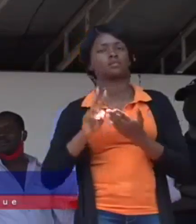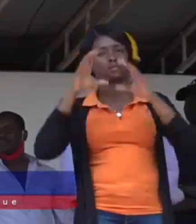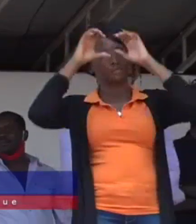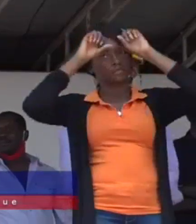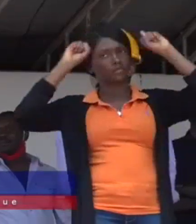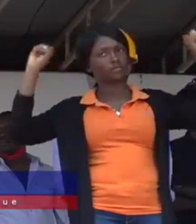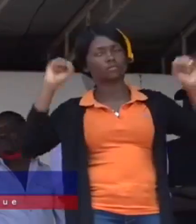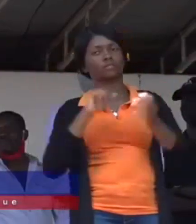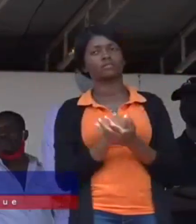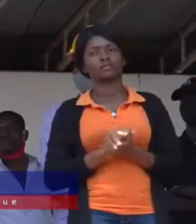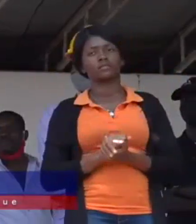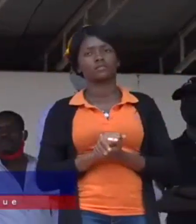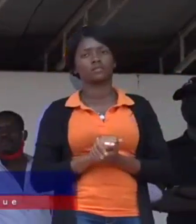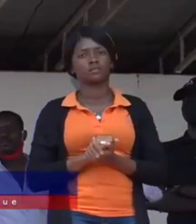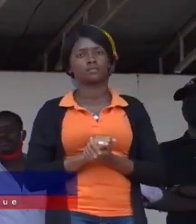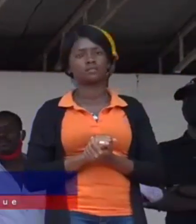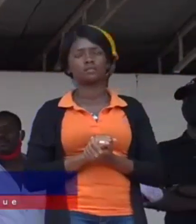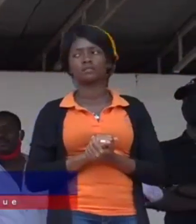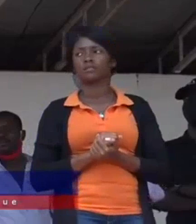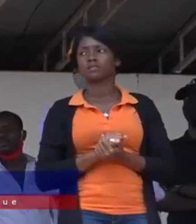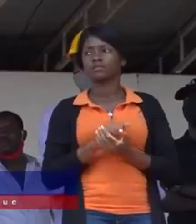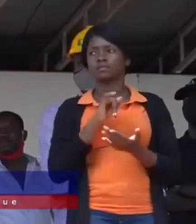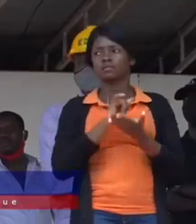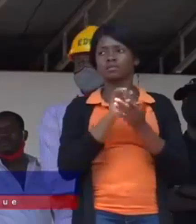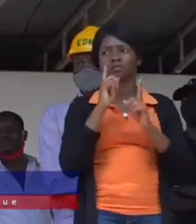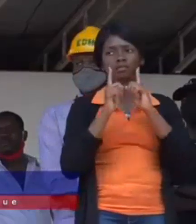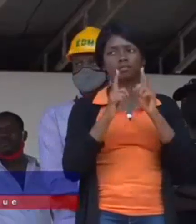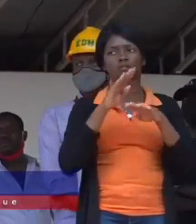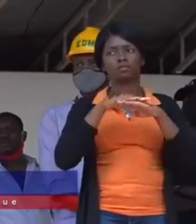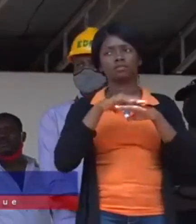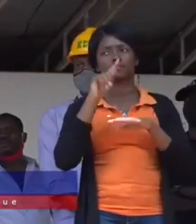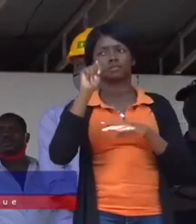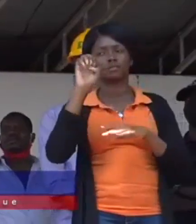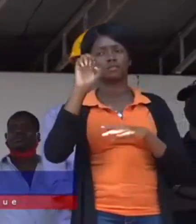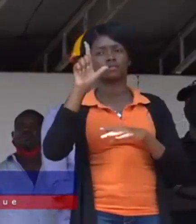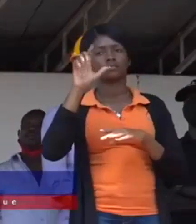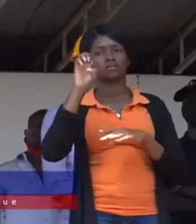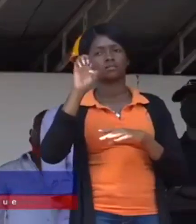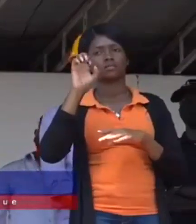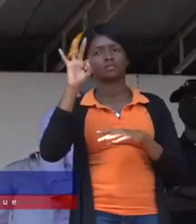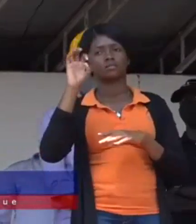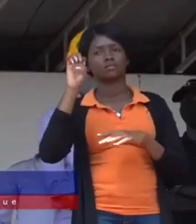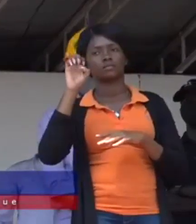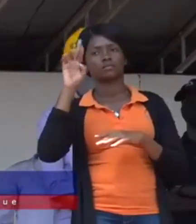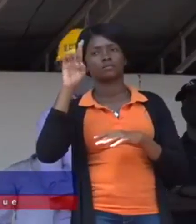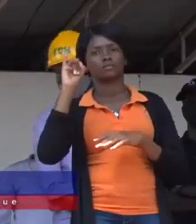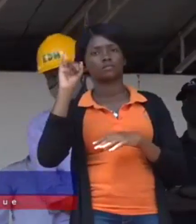association magistrale Gouye. Bon, ça me parle pas là sur téléphérique là, m'besoin silence. Cloche à m'dando,